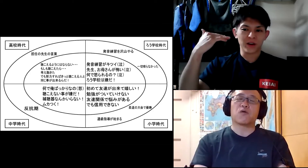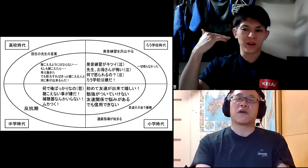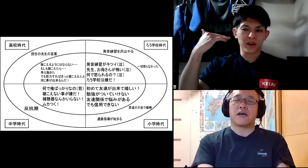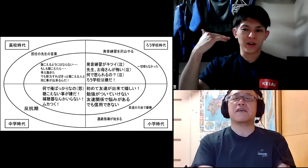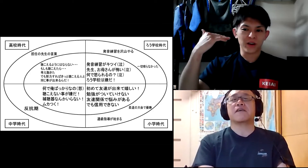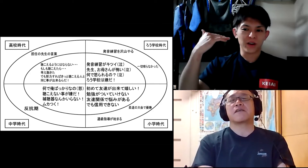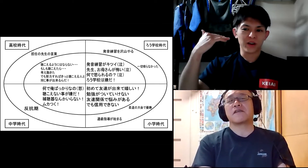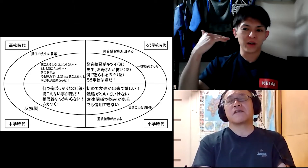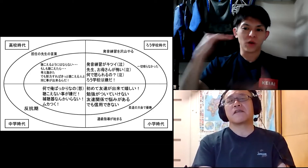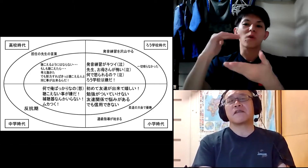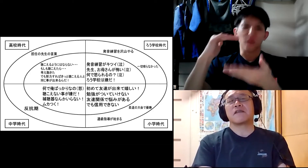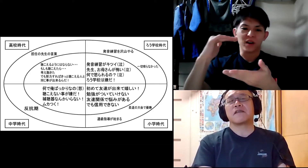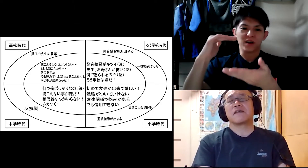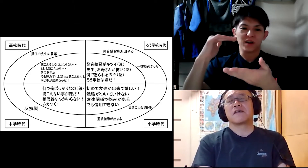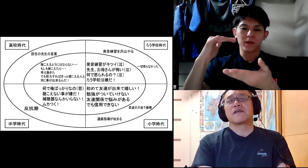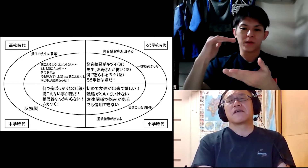聞こえない